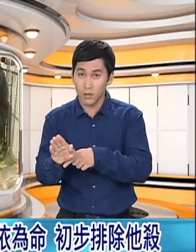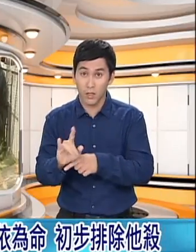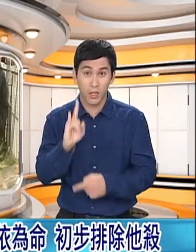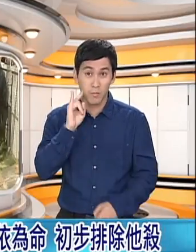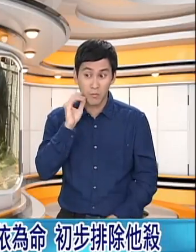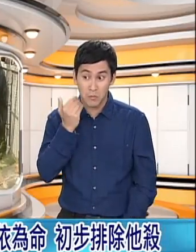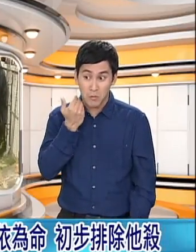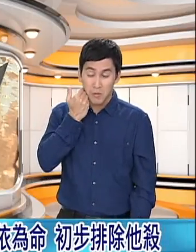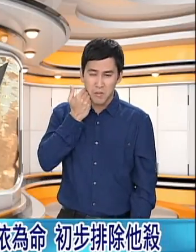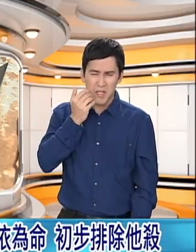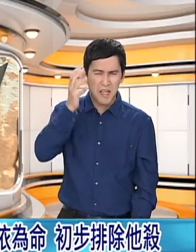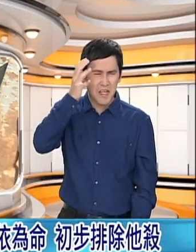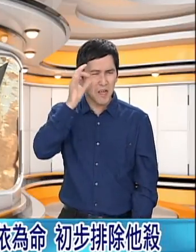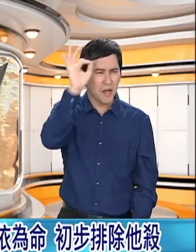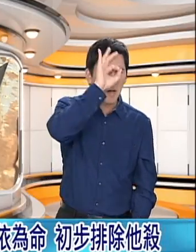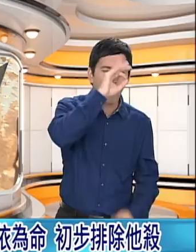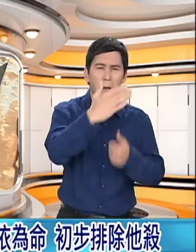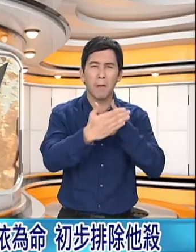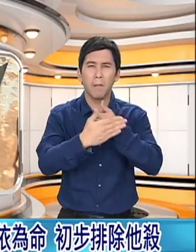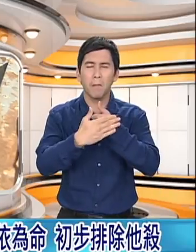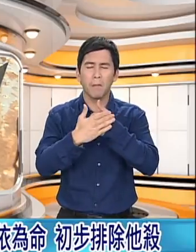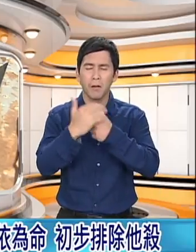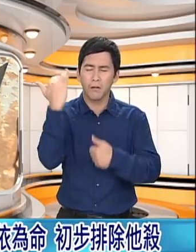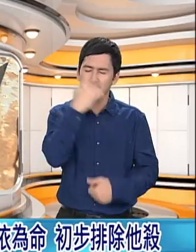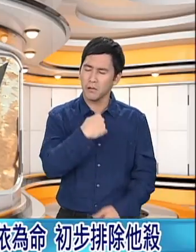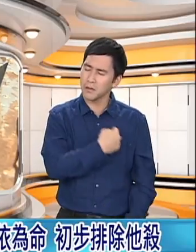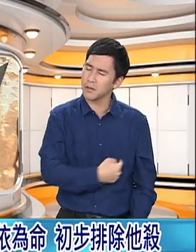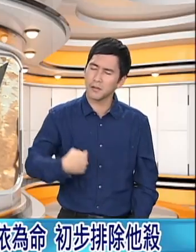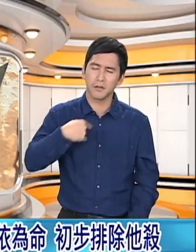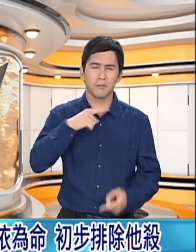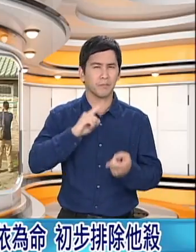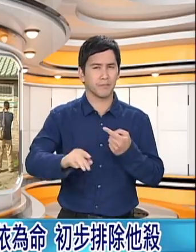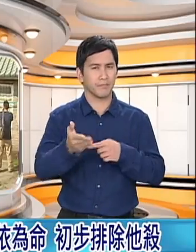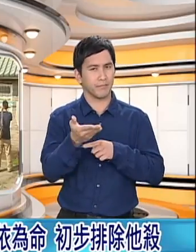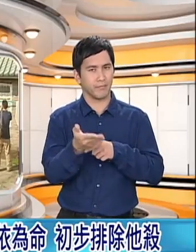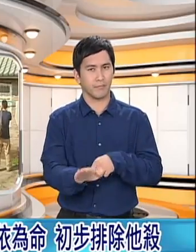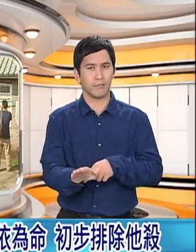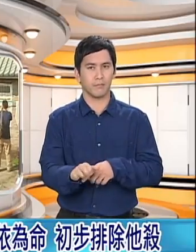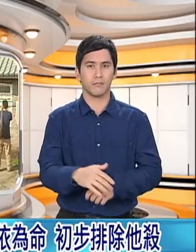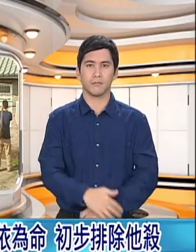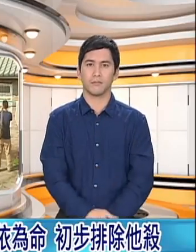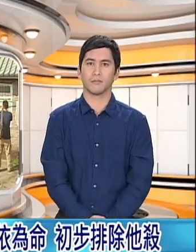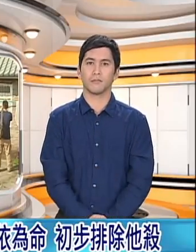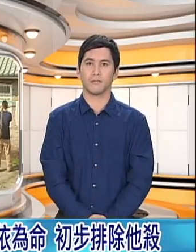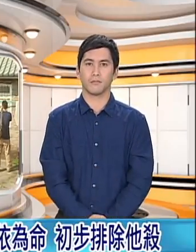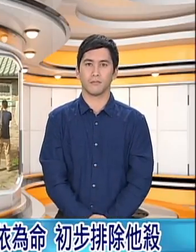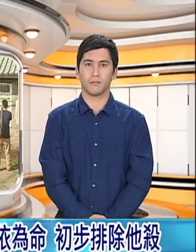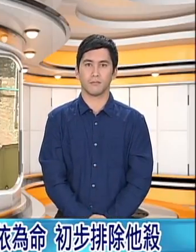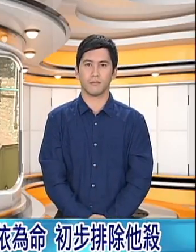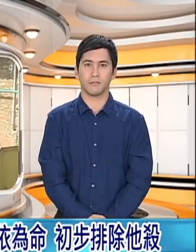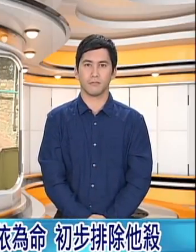乎看不见。疑似是发现儿子死亡，想要求救，却突然身体不适，暴毙死亡。